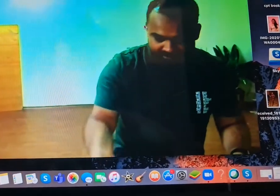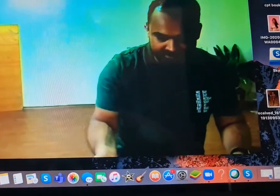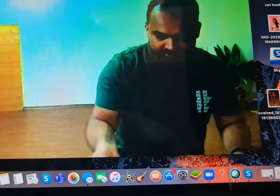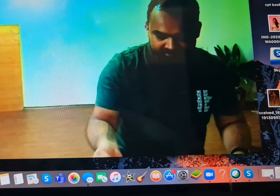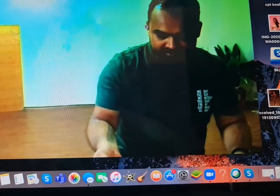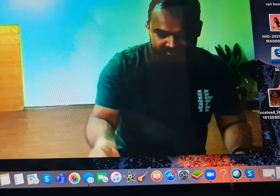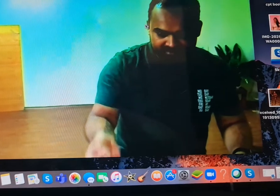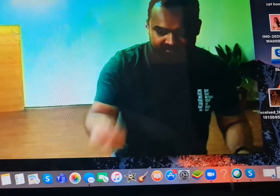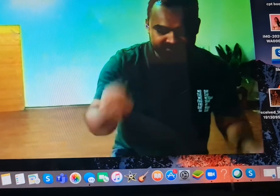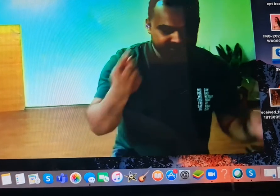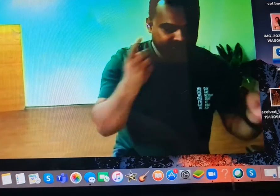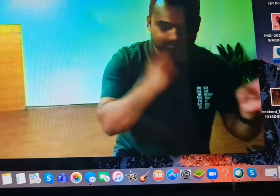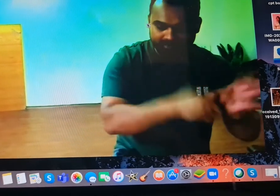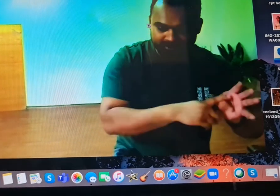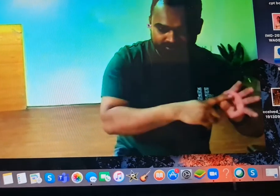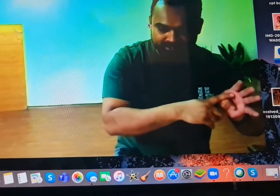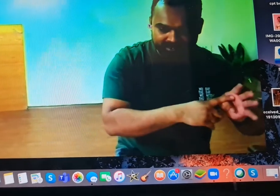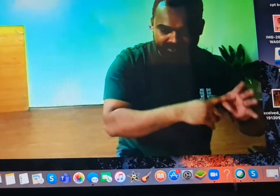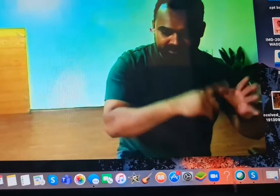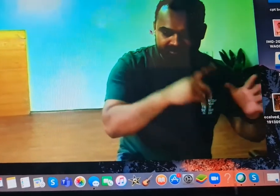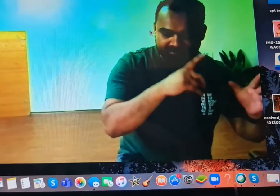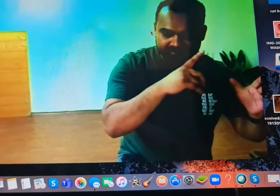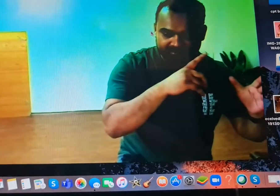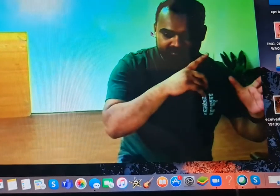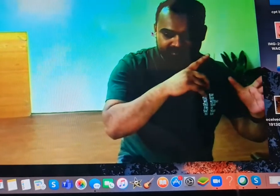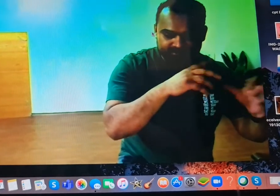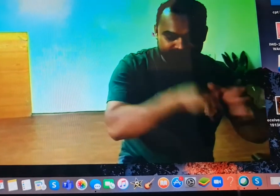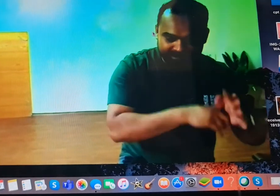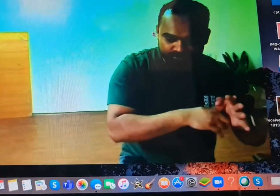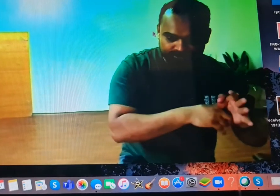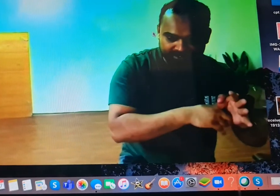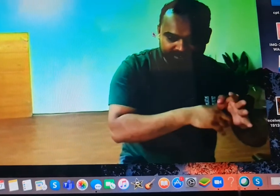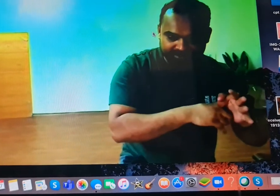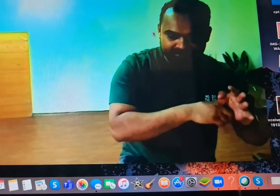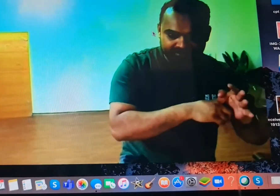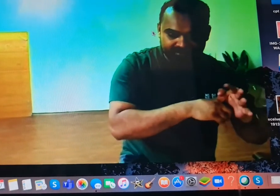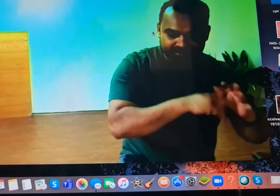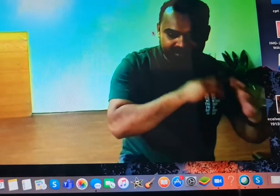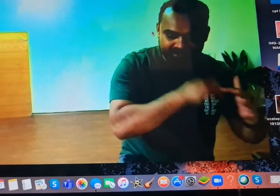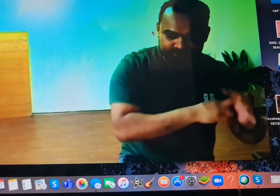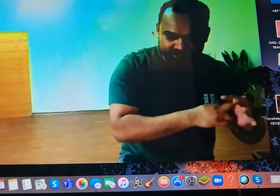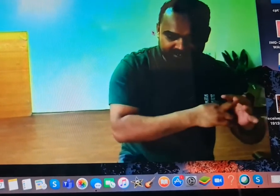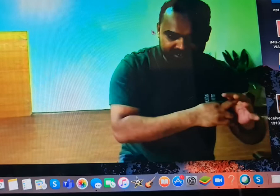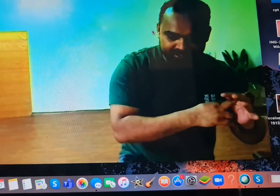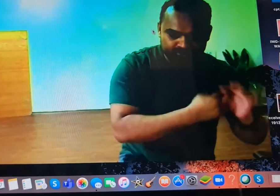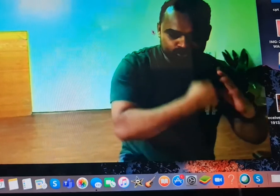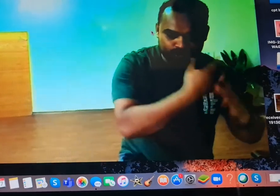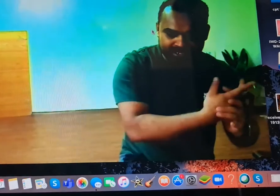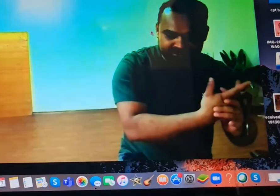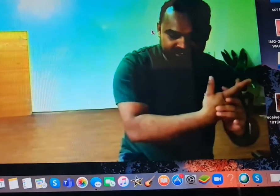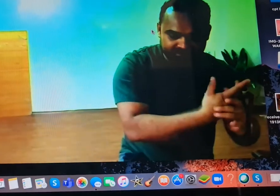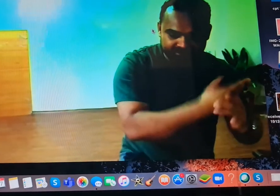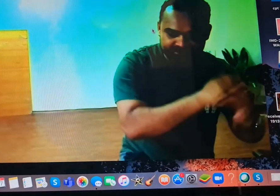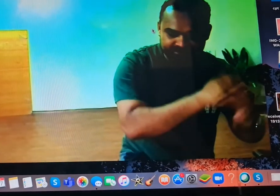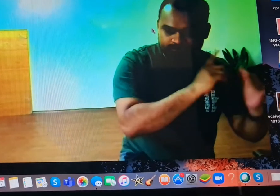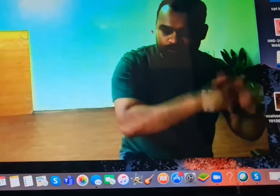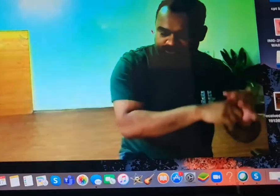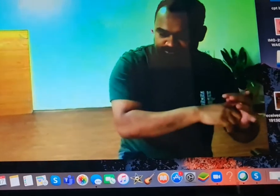है, जैसे कि पेन होता है, स्वेलिंग होता है, कट जाता है, चोट लग जाता है, स्पोर्ट्स इंजरीज